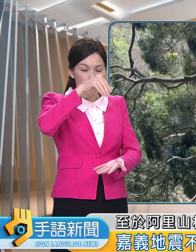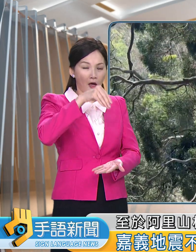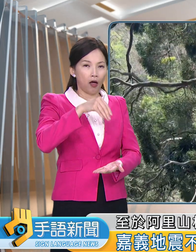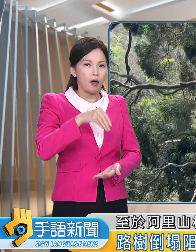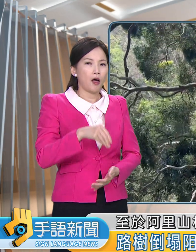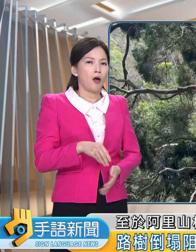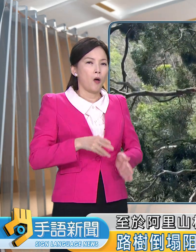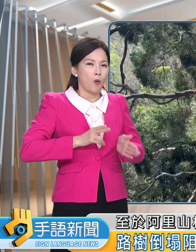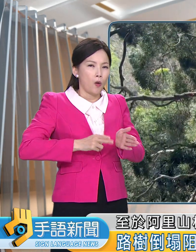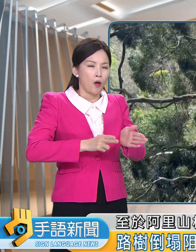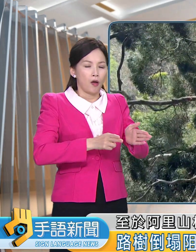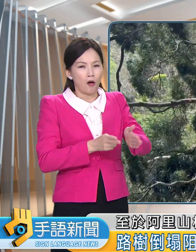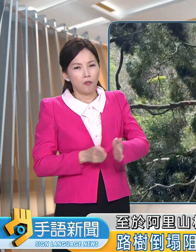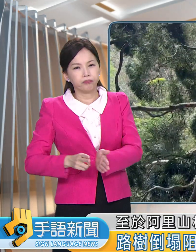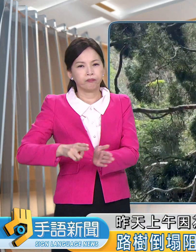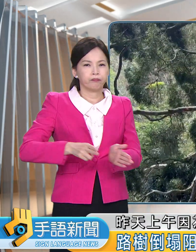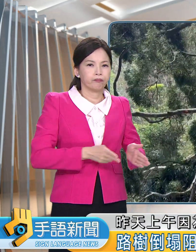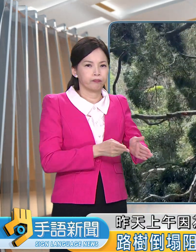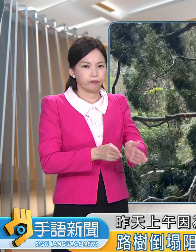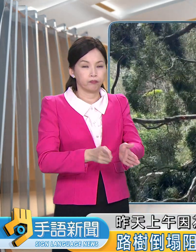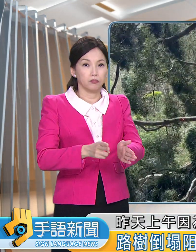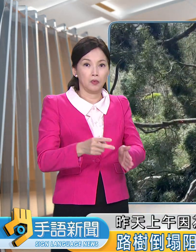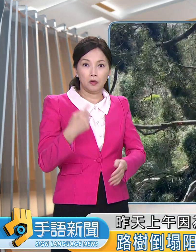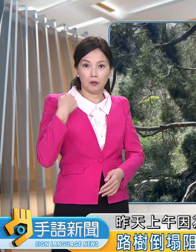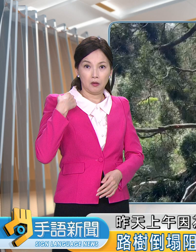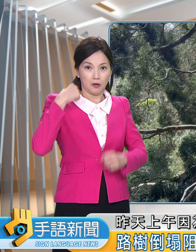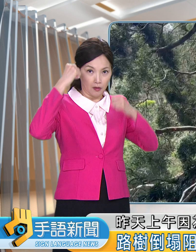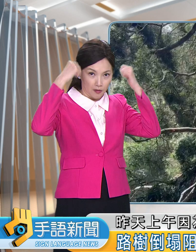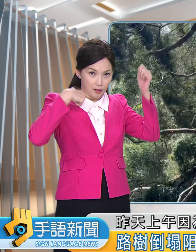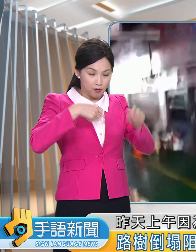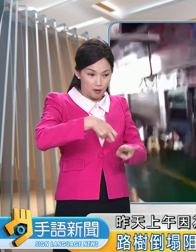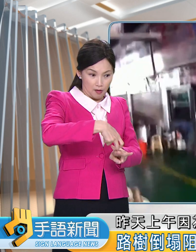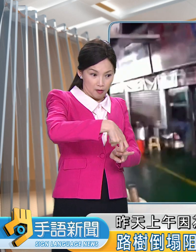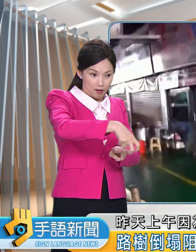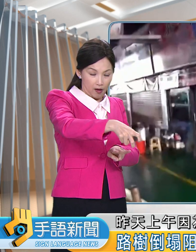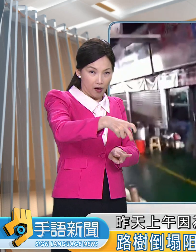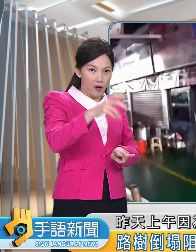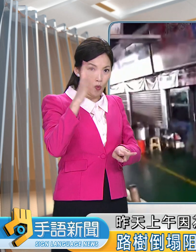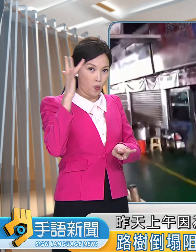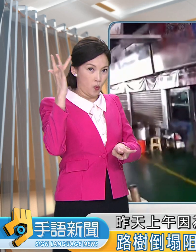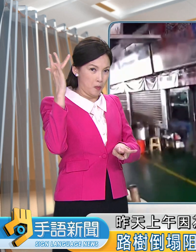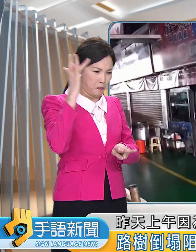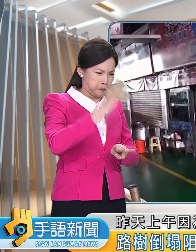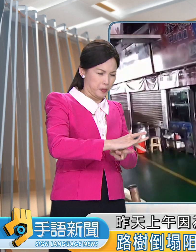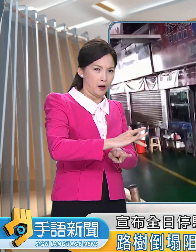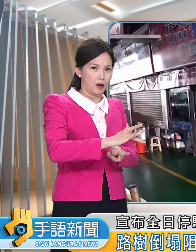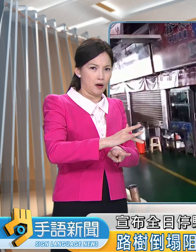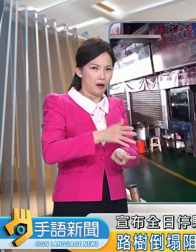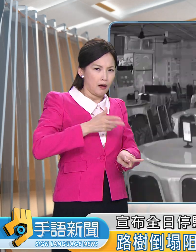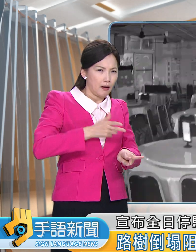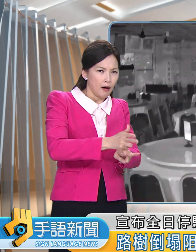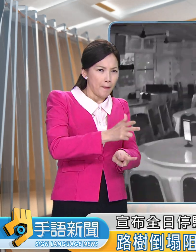里山林铁，昨天上午因为路树倒塌阻断了轨道，宣布全日停